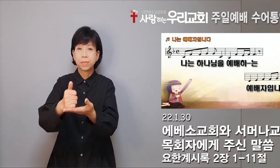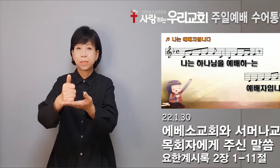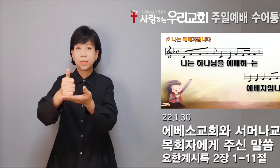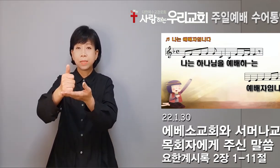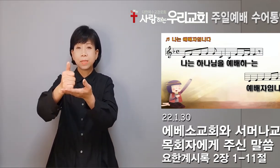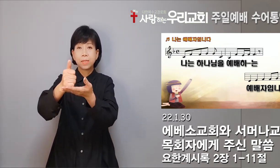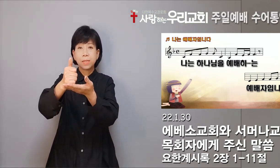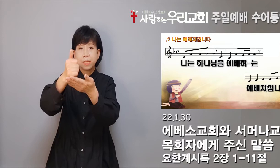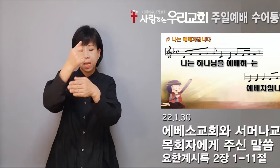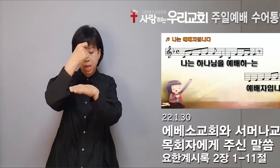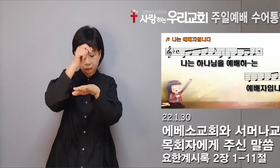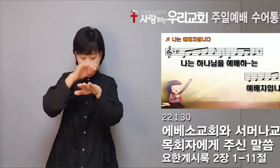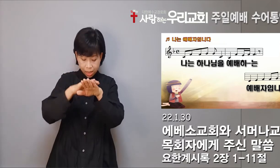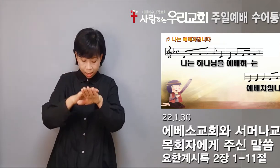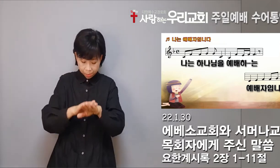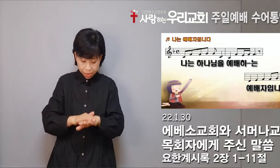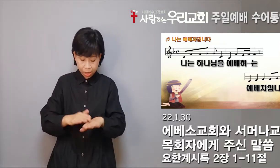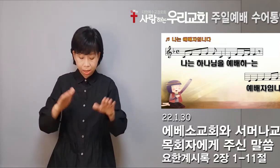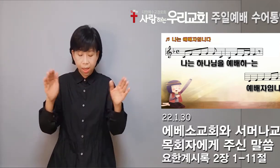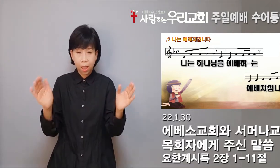하나님을